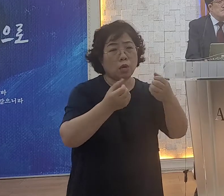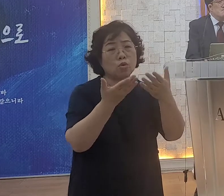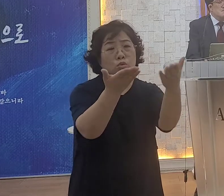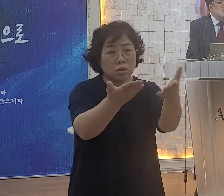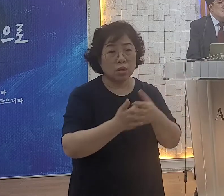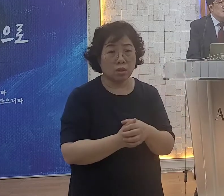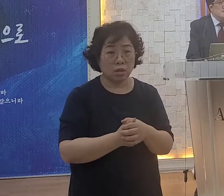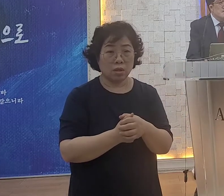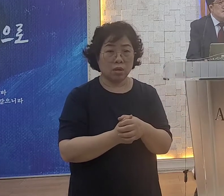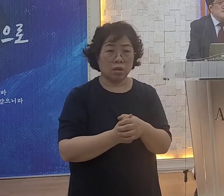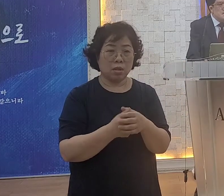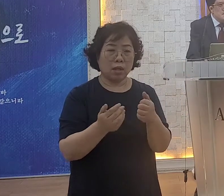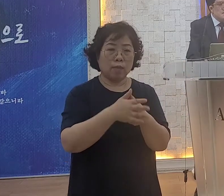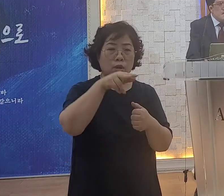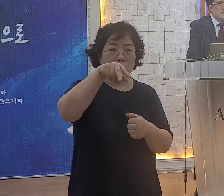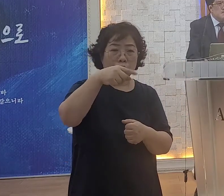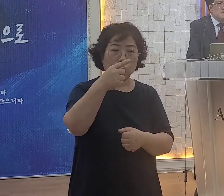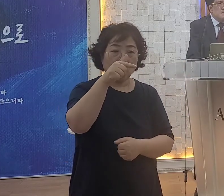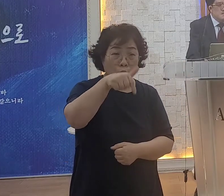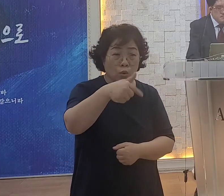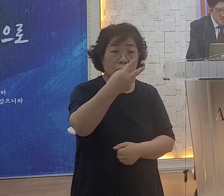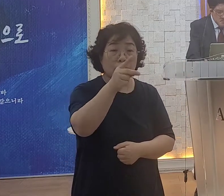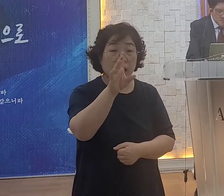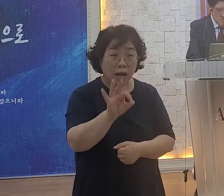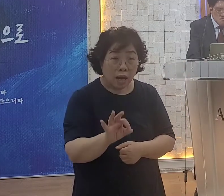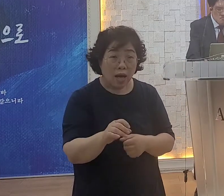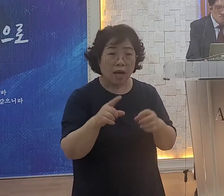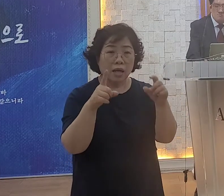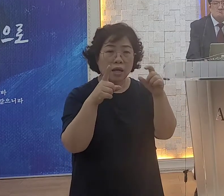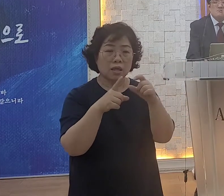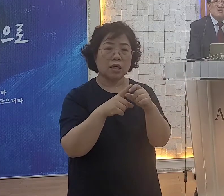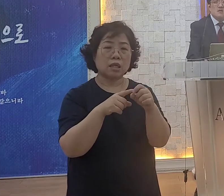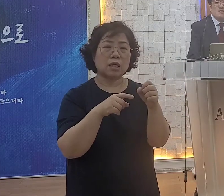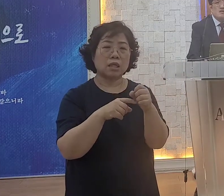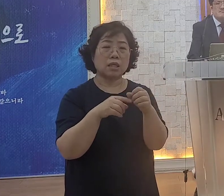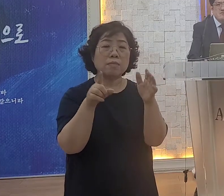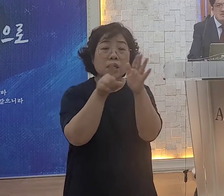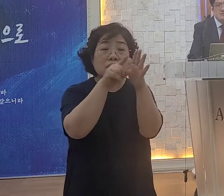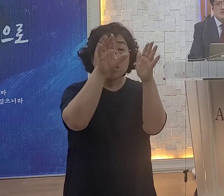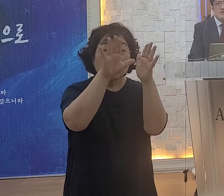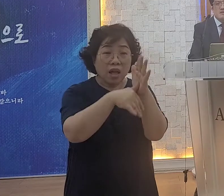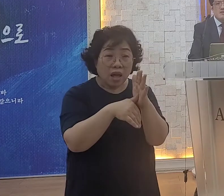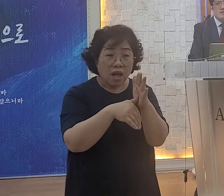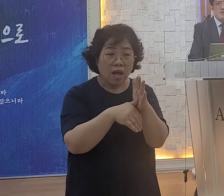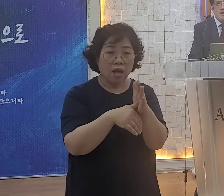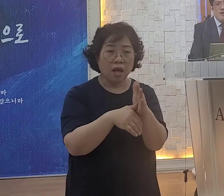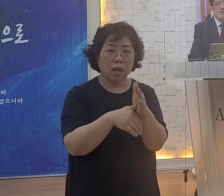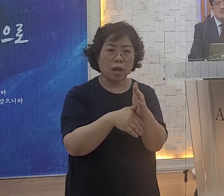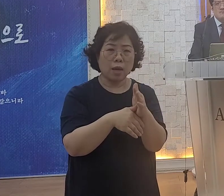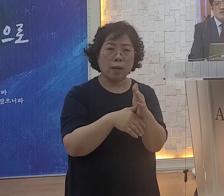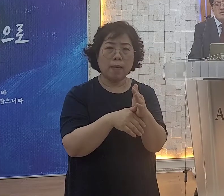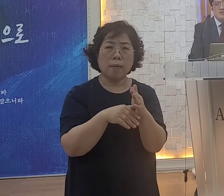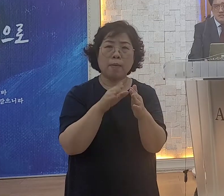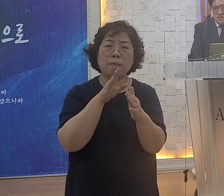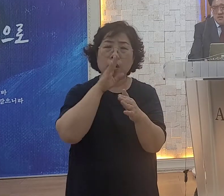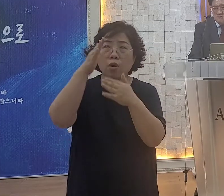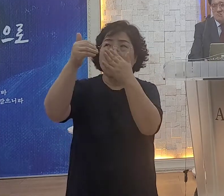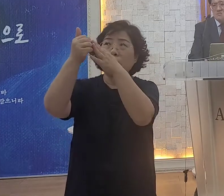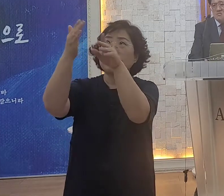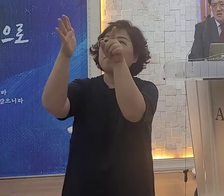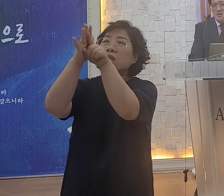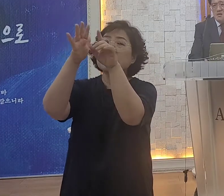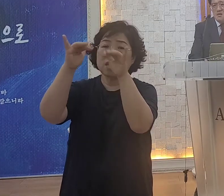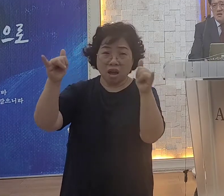그래서 여러분 오늘 이 사실을 믿음으로 우리에게 그 믿는 자에게 하나님의